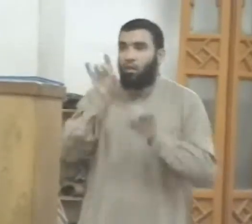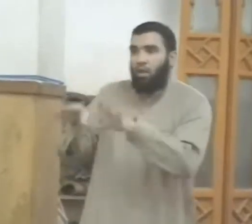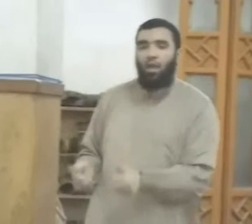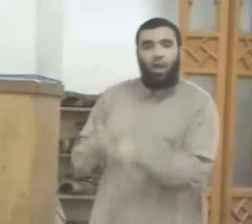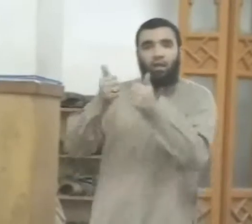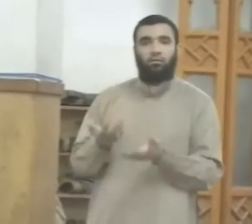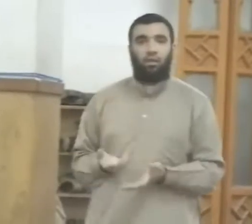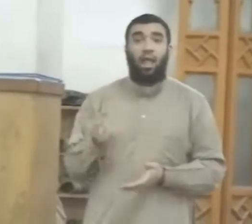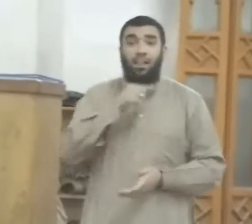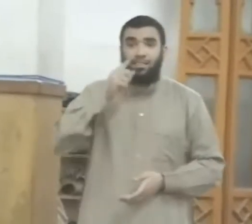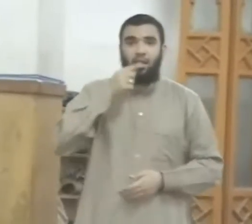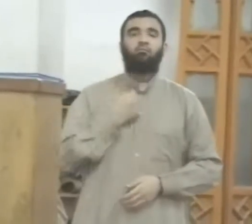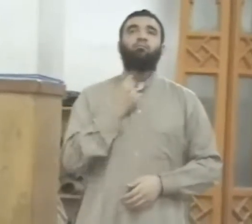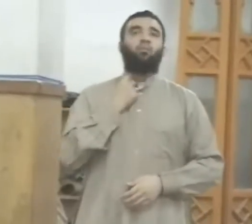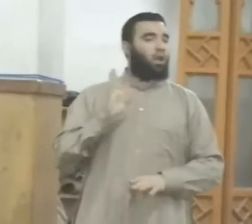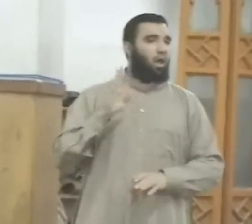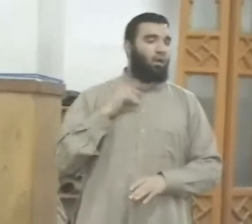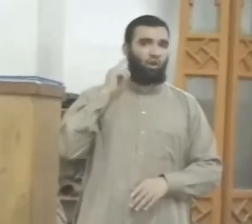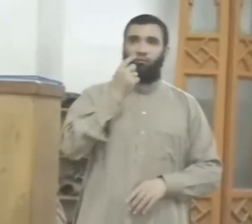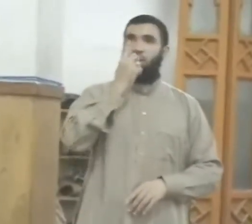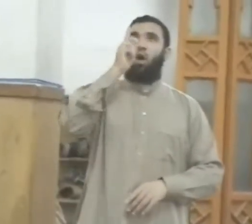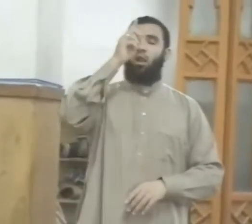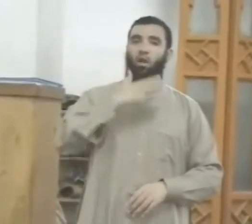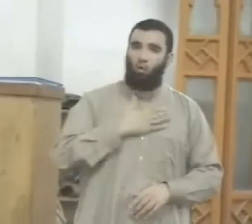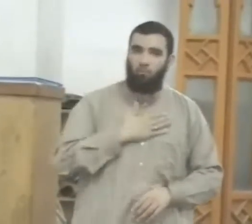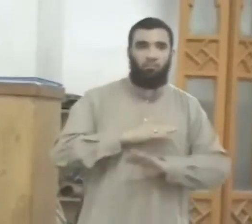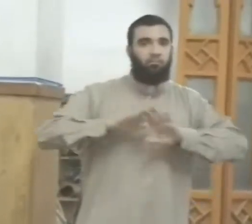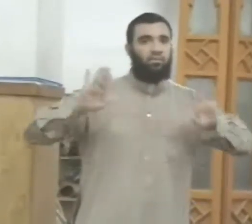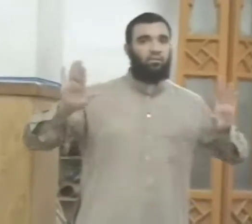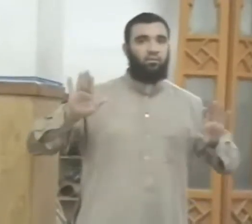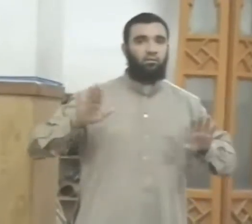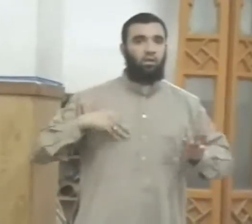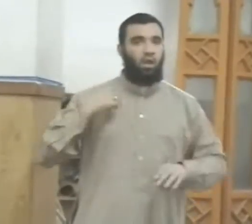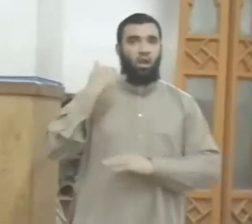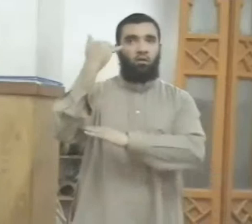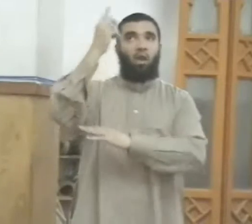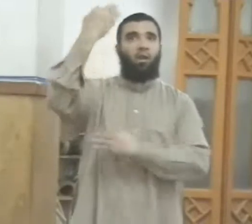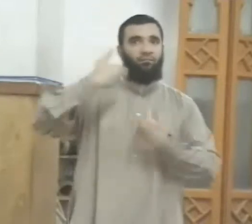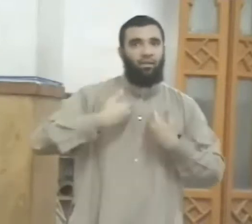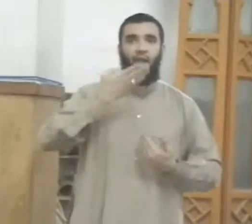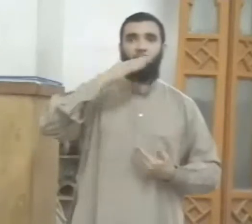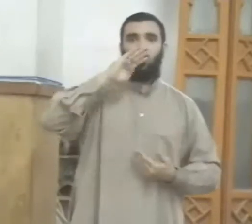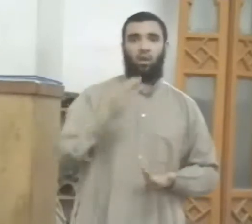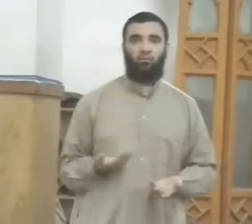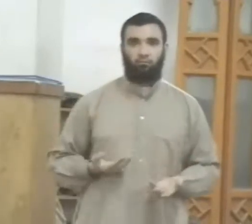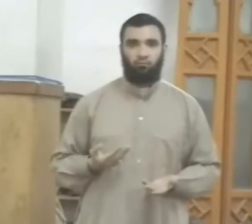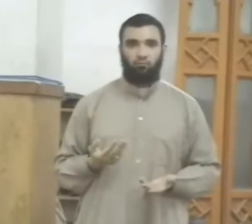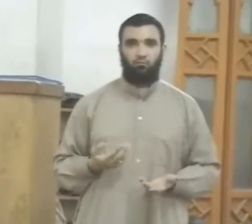يكتب ما طاروه الذي هو خليفته الان، ونحدثه الآن إلى